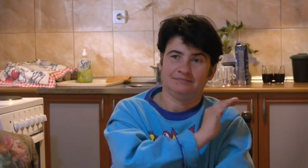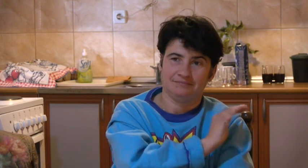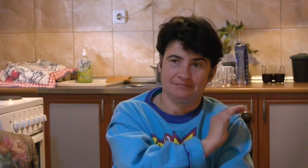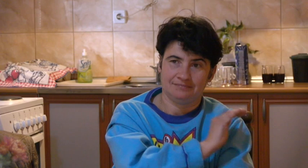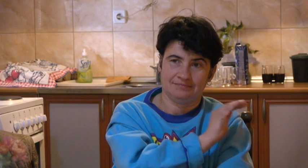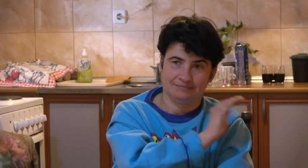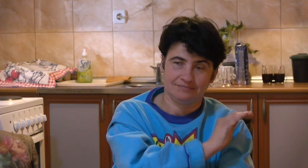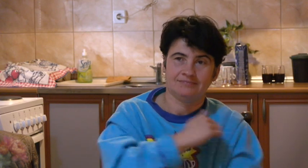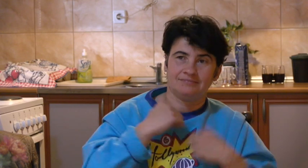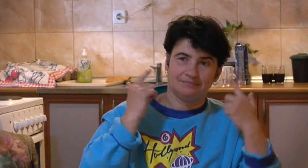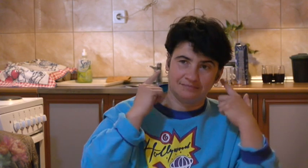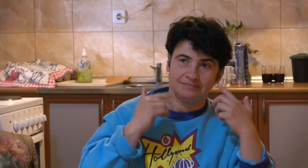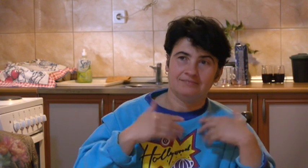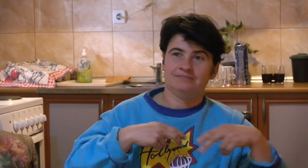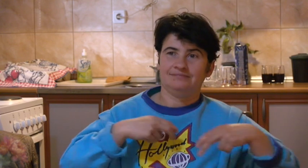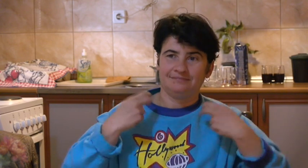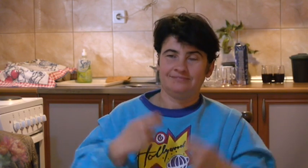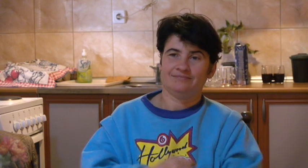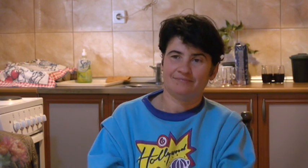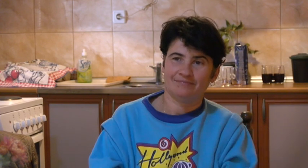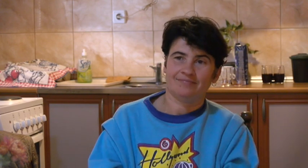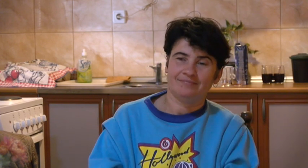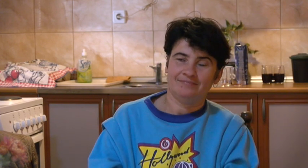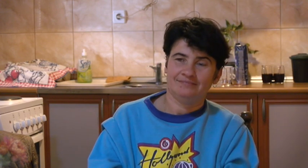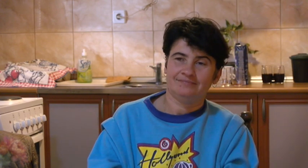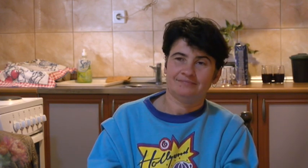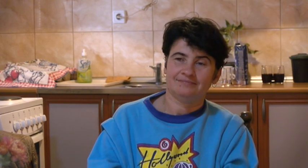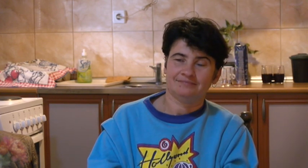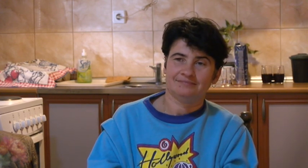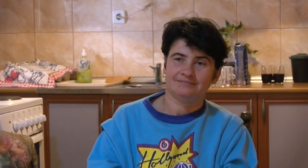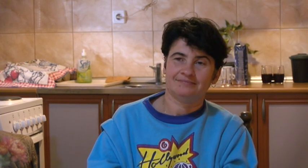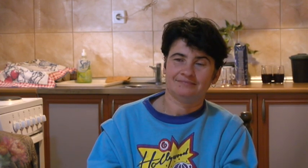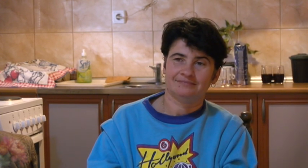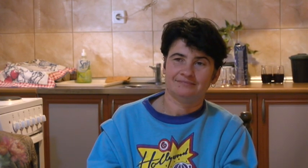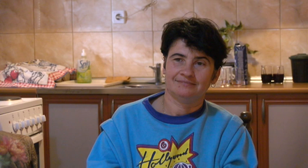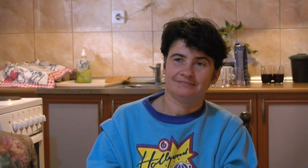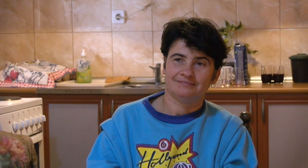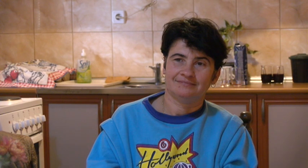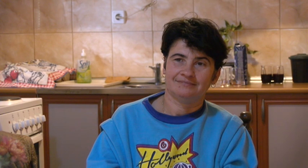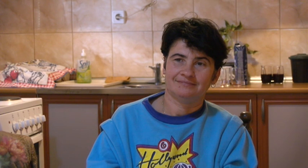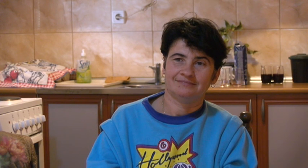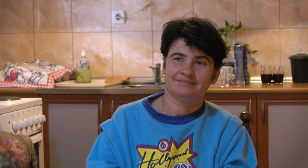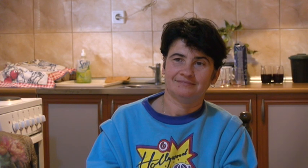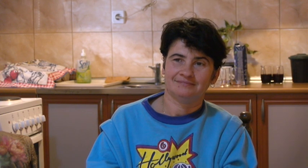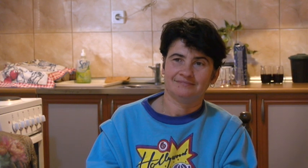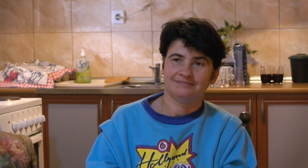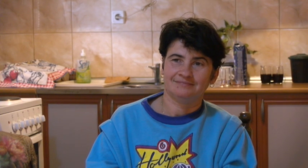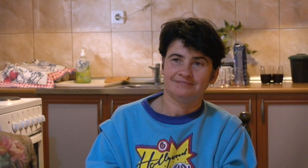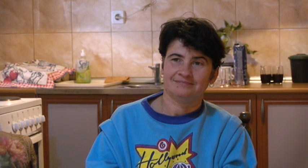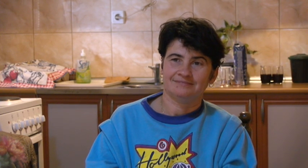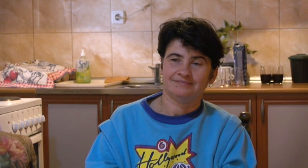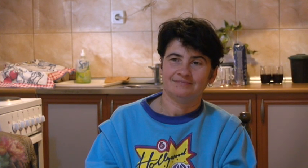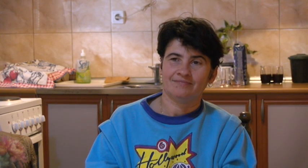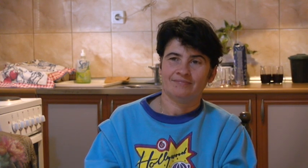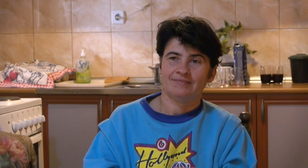i prosto moram nekoga da zamolim da kad prozovu moje ime da me obavesti da bih mogla da uđem